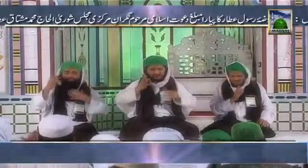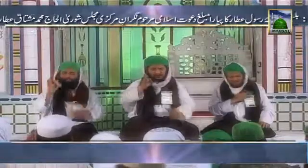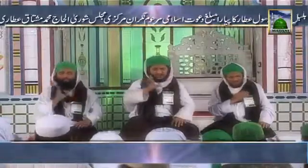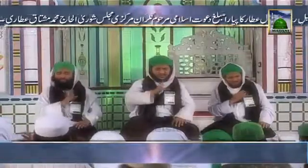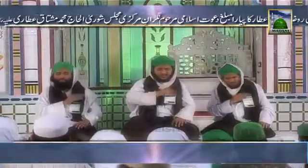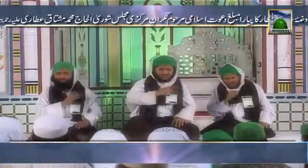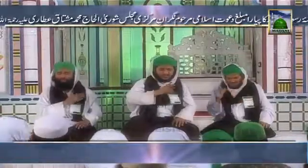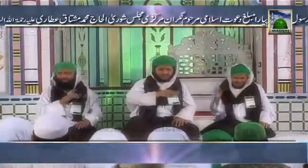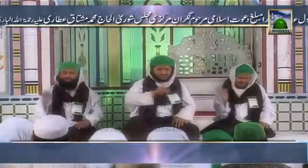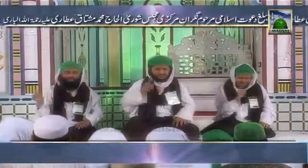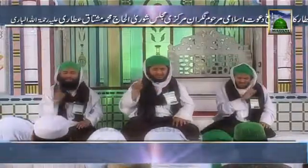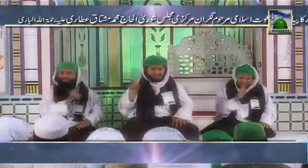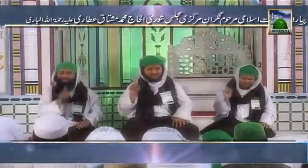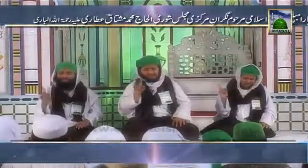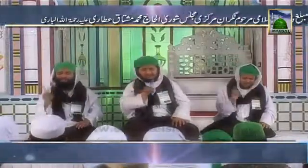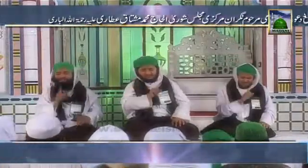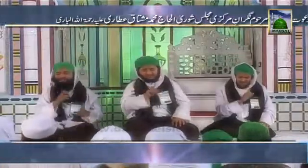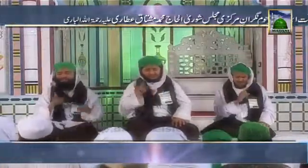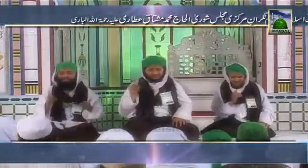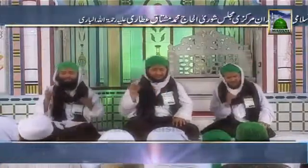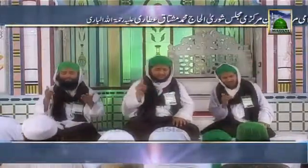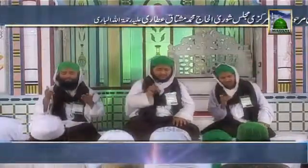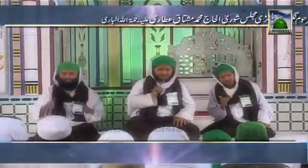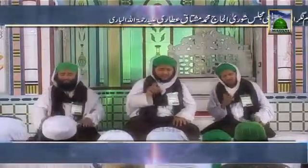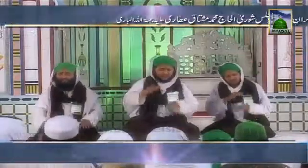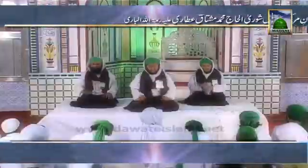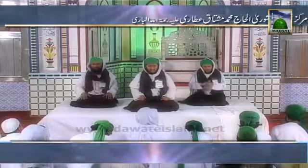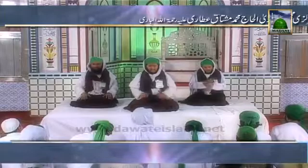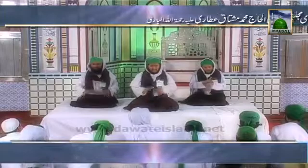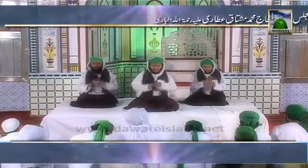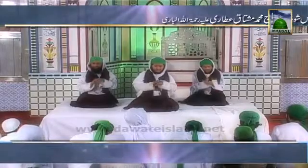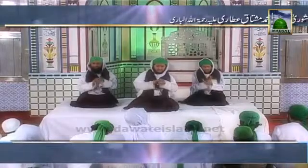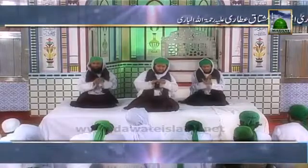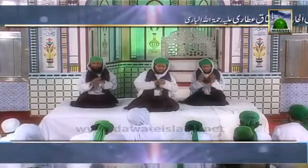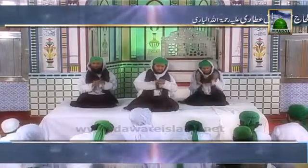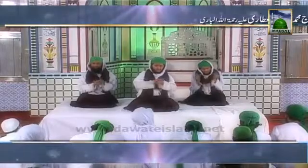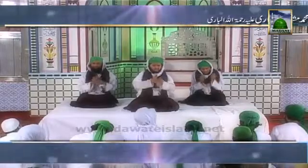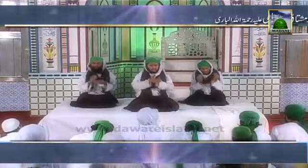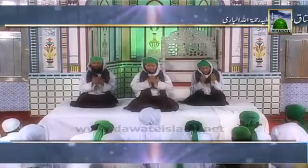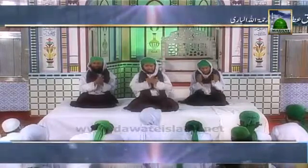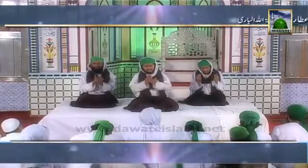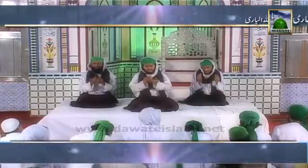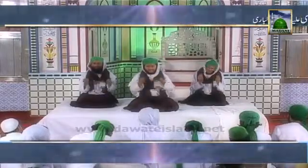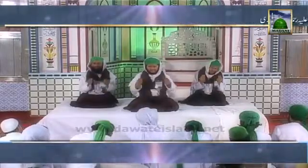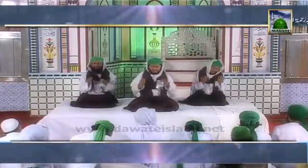مشکل پہ گھبراتا ہے پیارے مبلغ معمولی